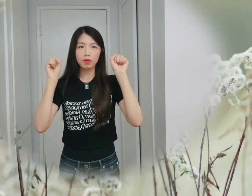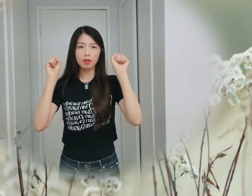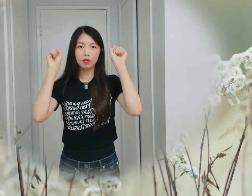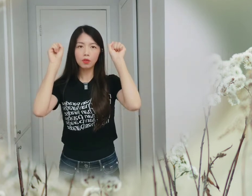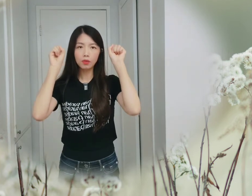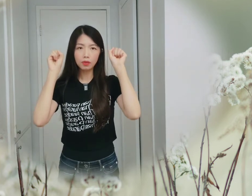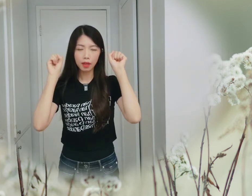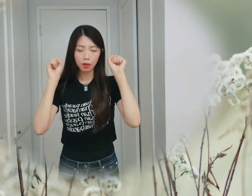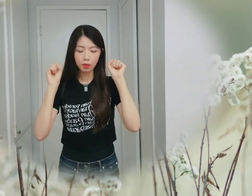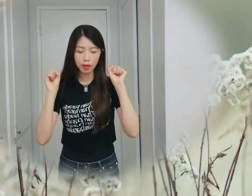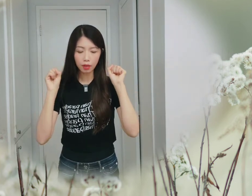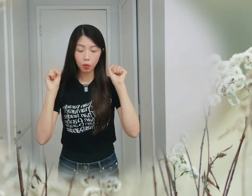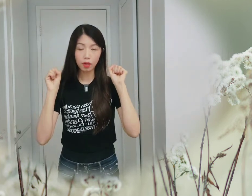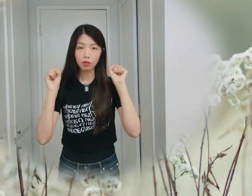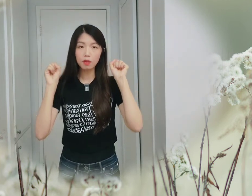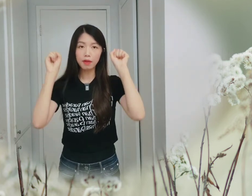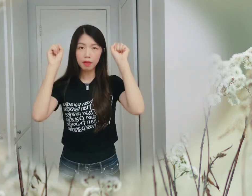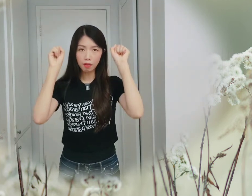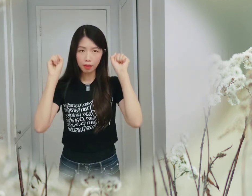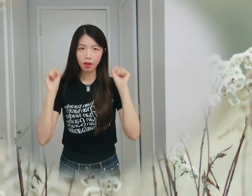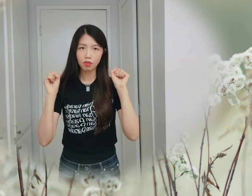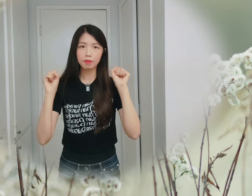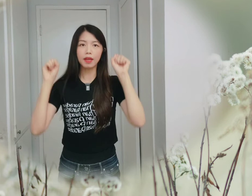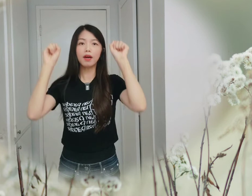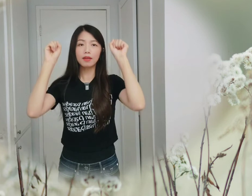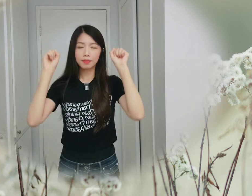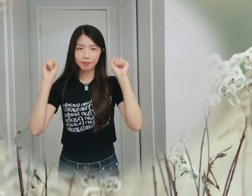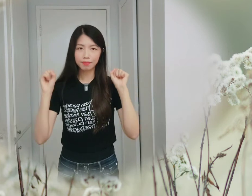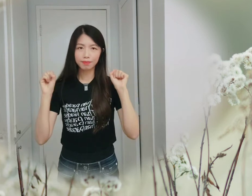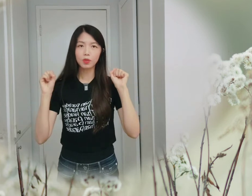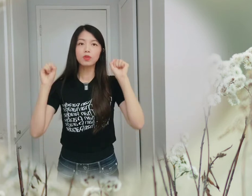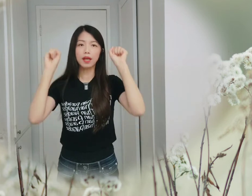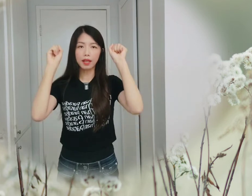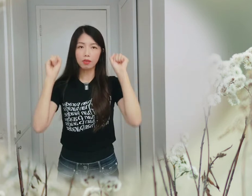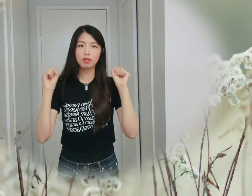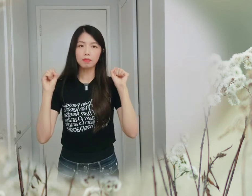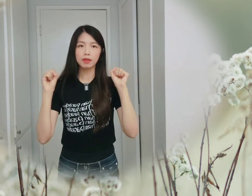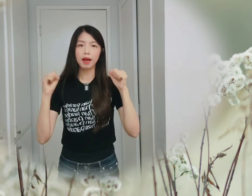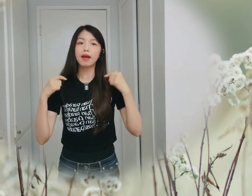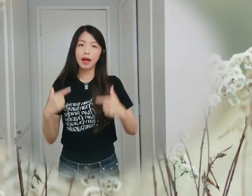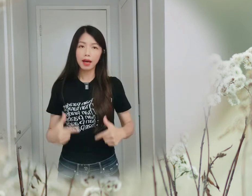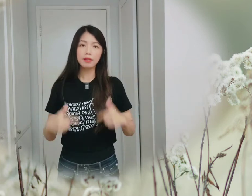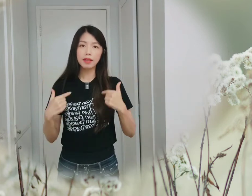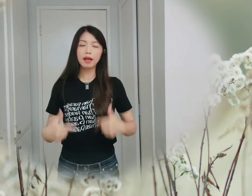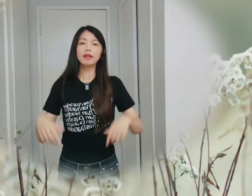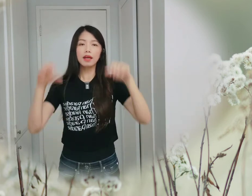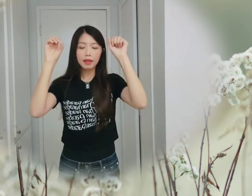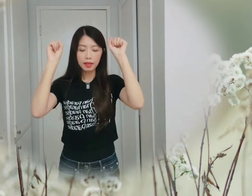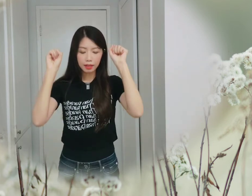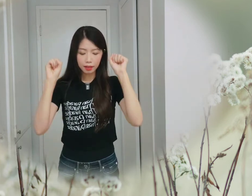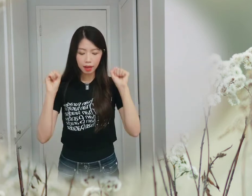양손을 주먹 쥐시고 그대로 살짝 고개를 숙이면서 내려주시면 돼요. 존재하다 이런 뜻입니다.